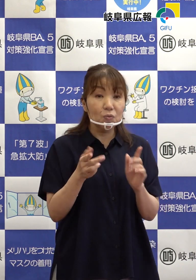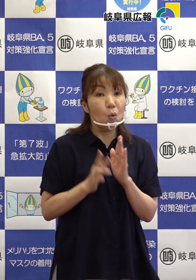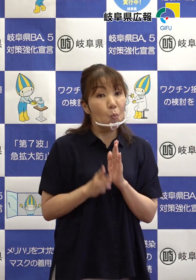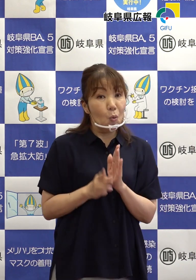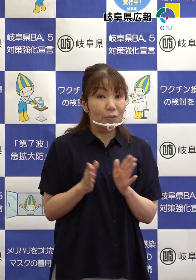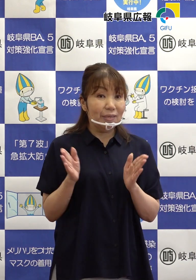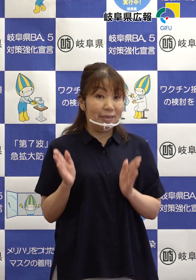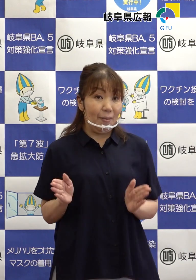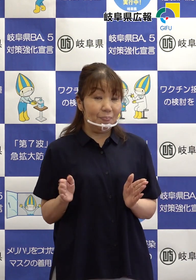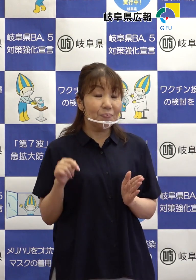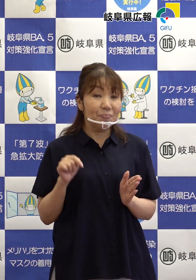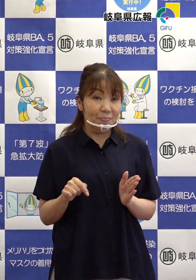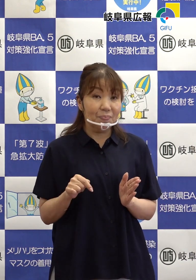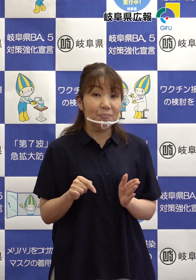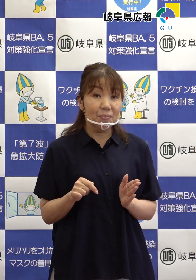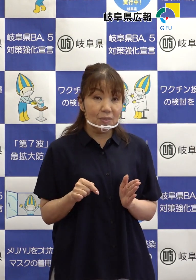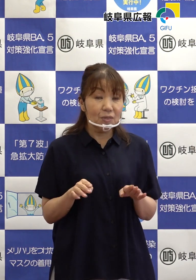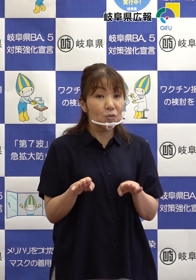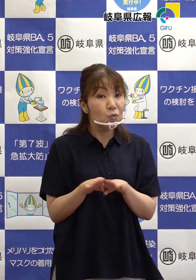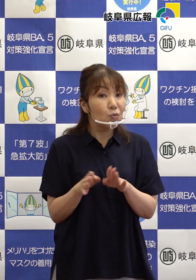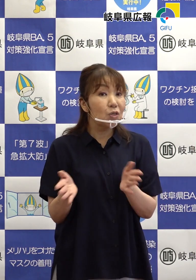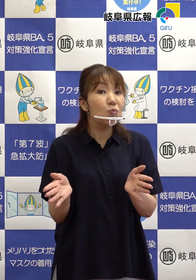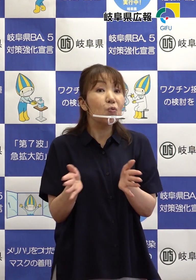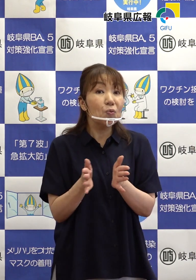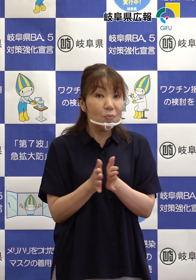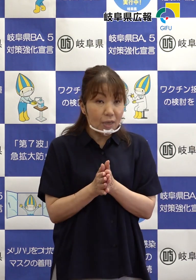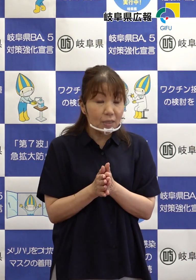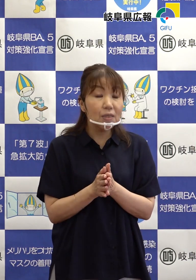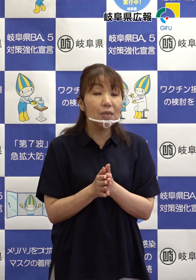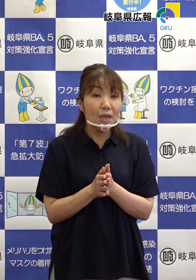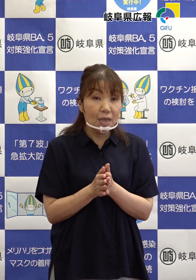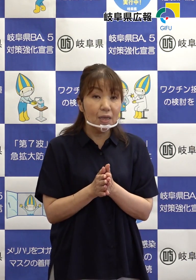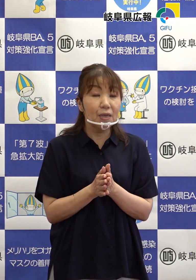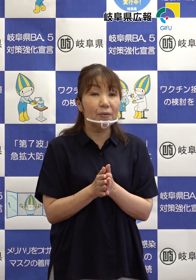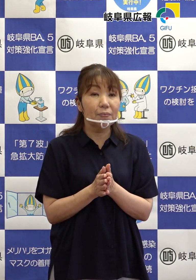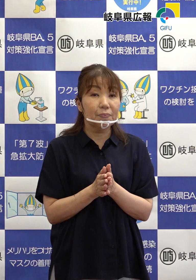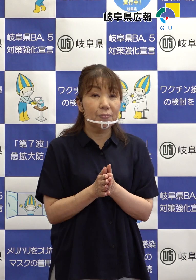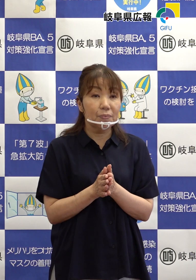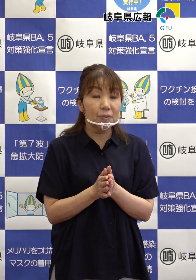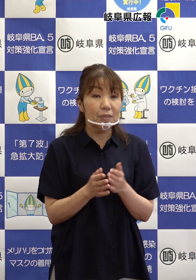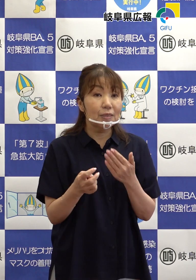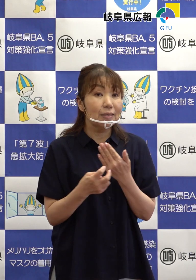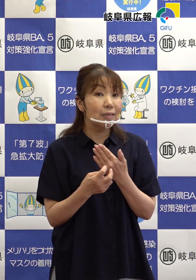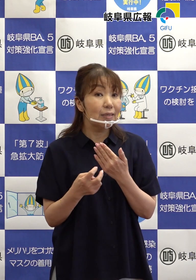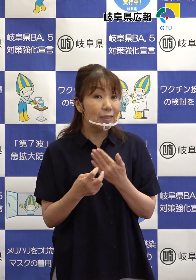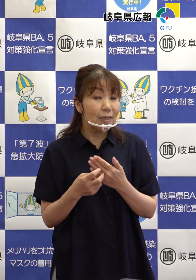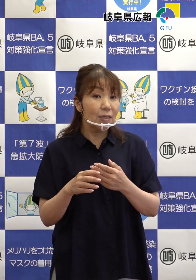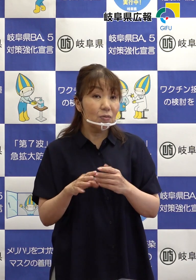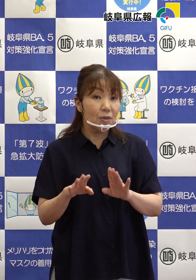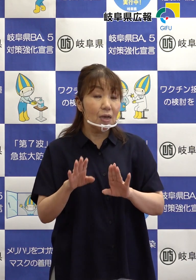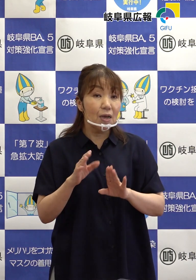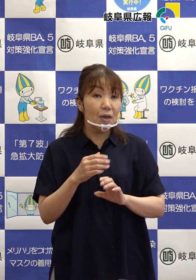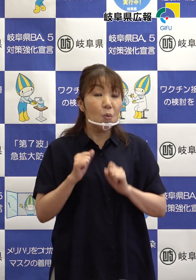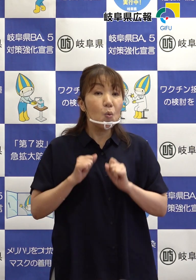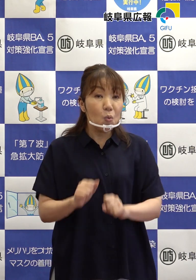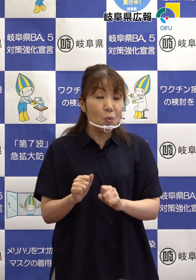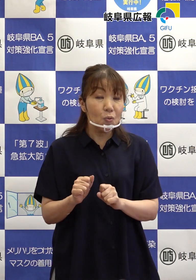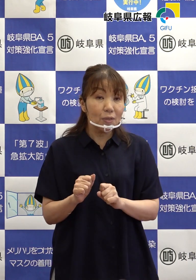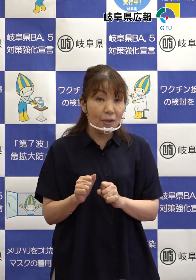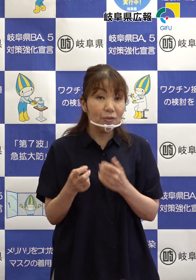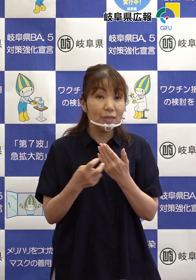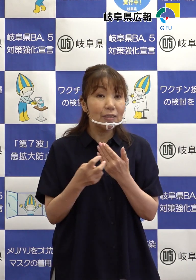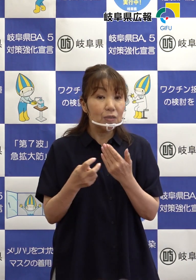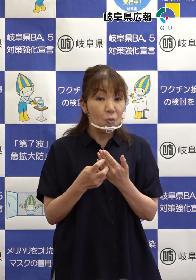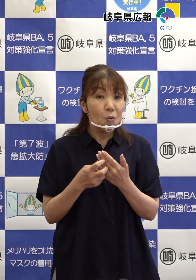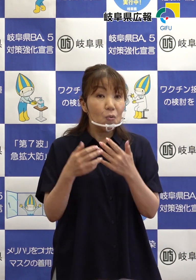ですね休日も含めてですねあの診察を行う診療を行う医療機関は